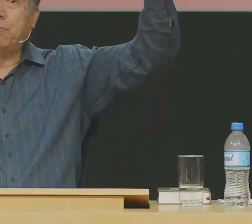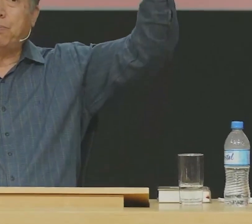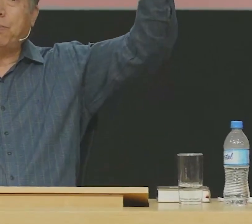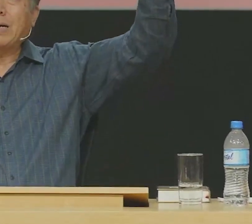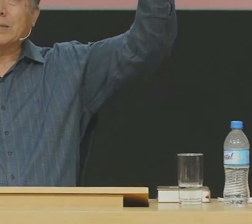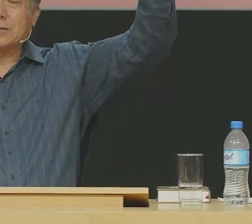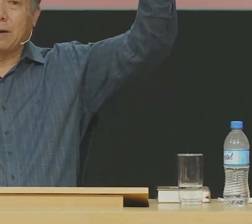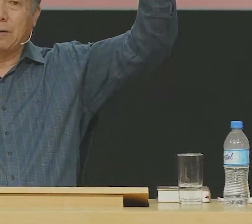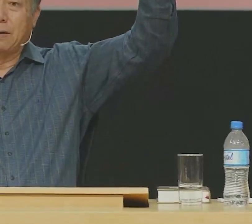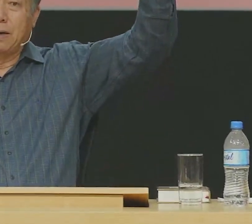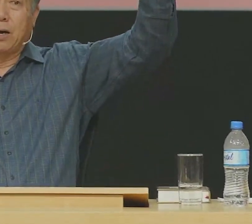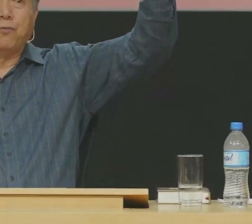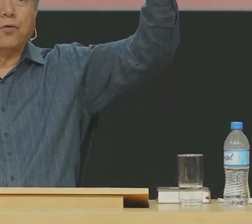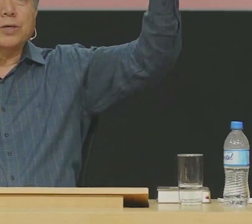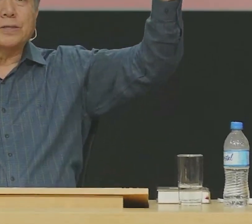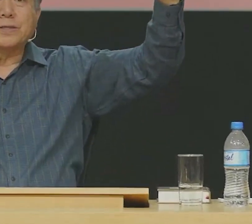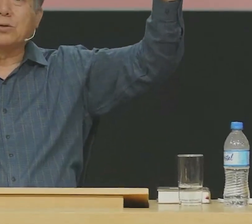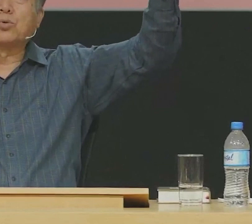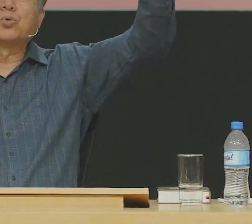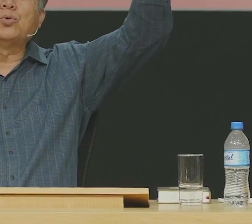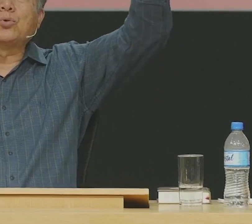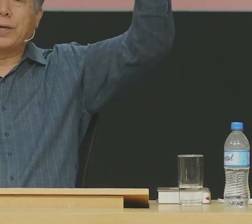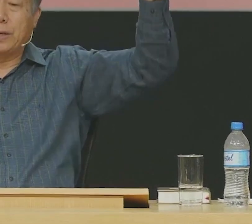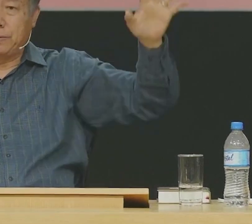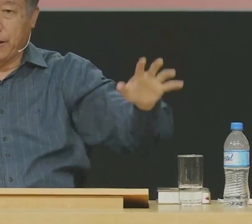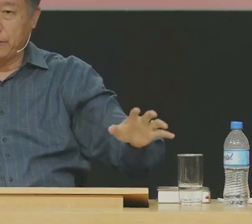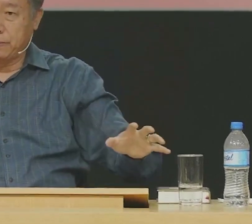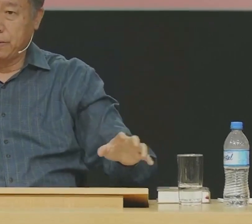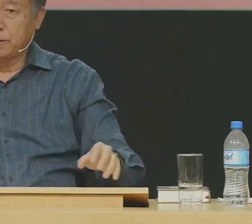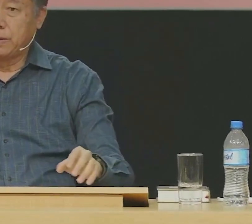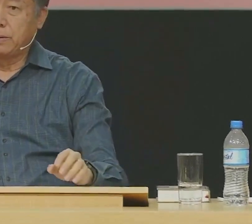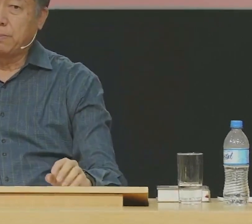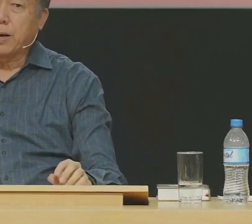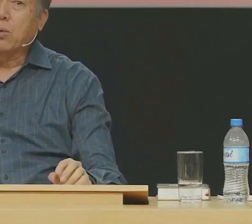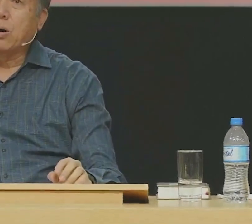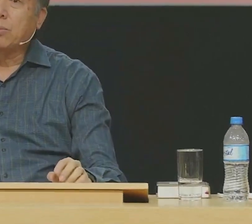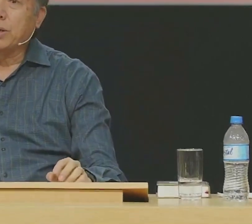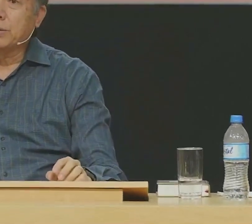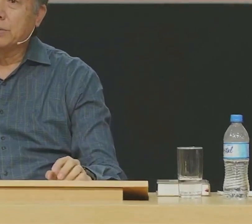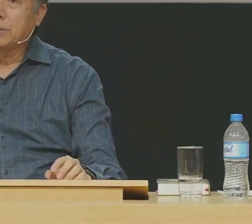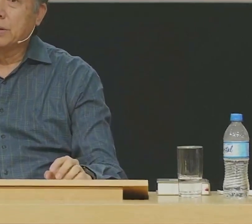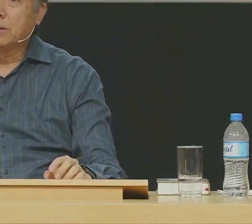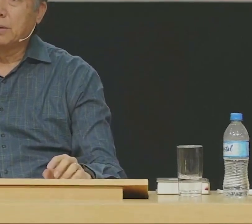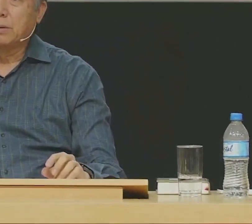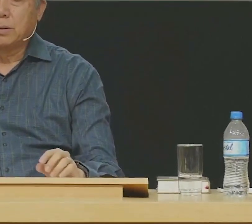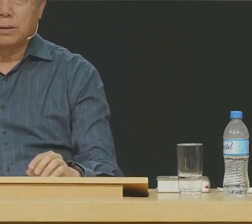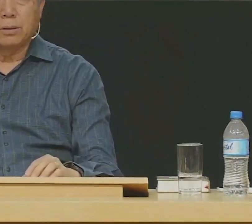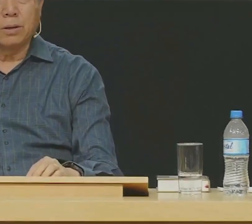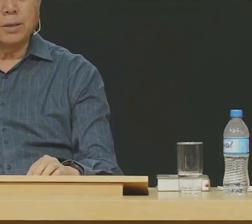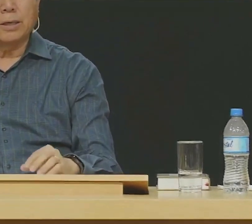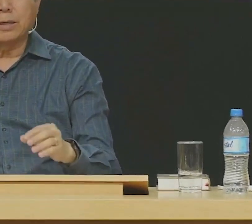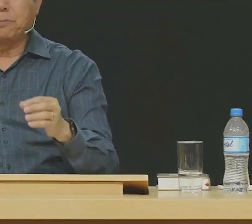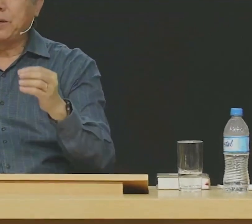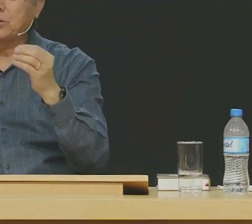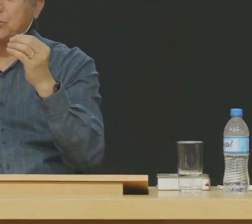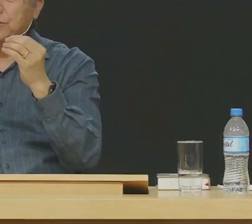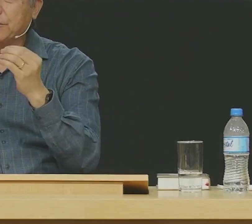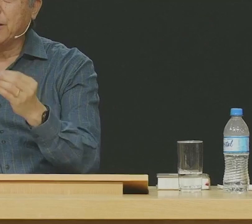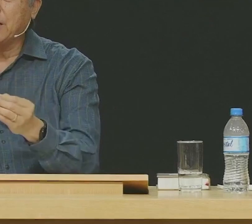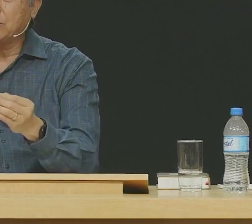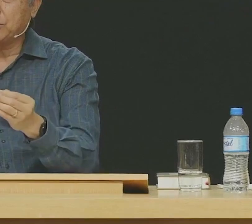Ele passa a fornecer tudo que Ele tem para o homem. Olha